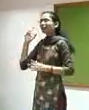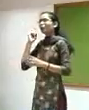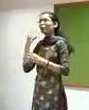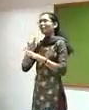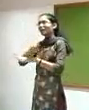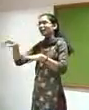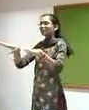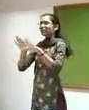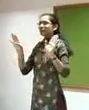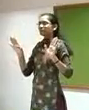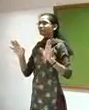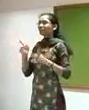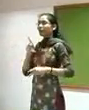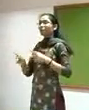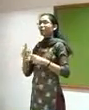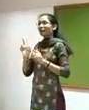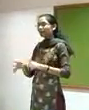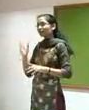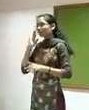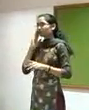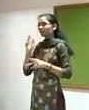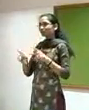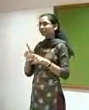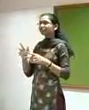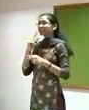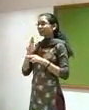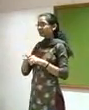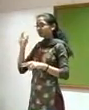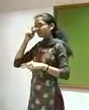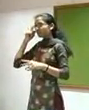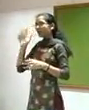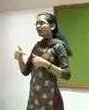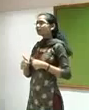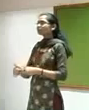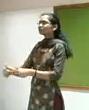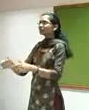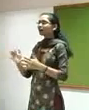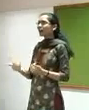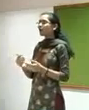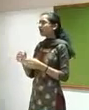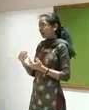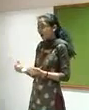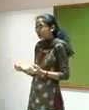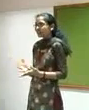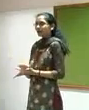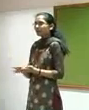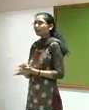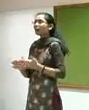करके आप आगे सोचिए तो आपको कुछ ऐसे रास्ते मिलेंगे जो आज की तारीख में नहीं है.